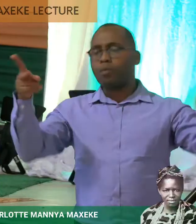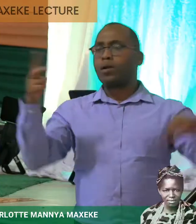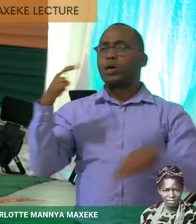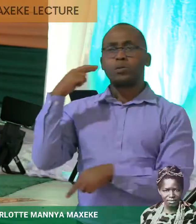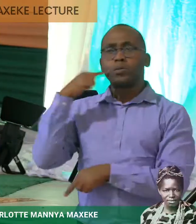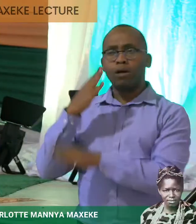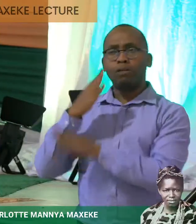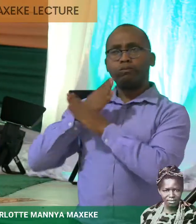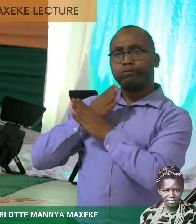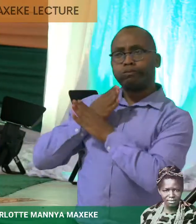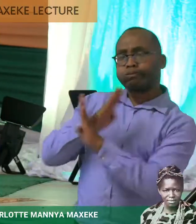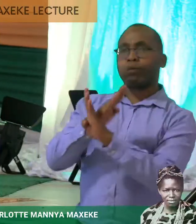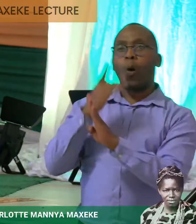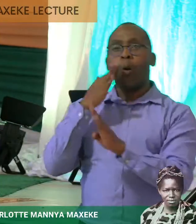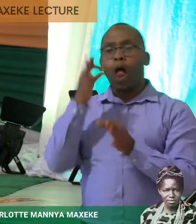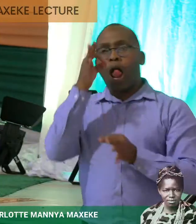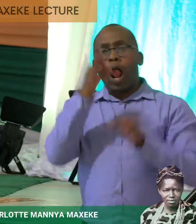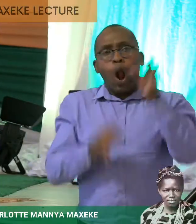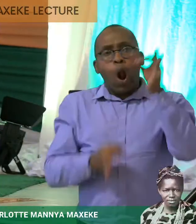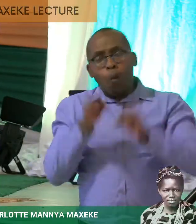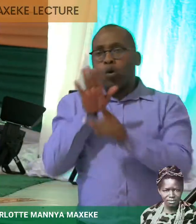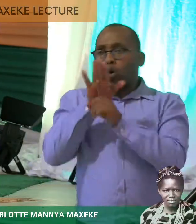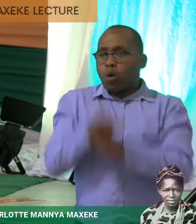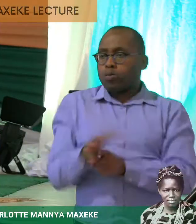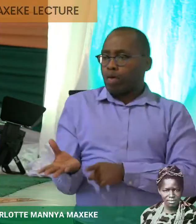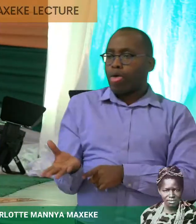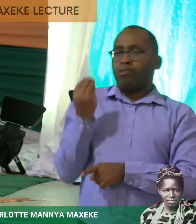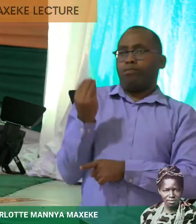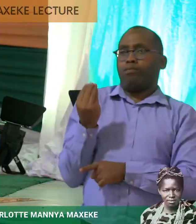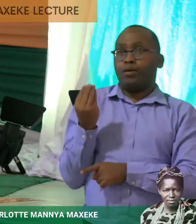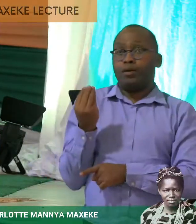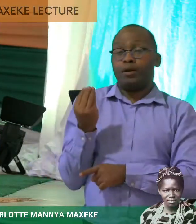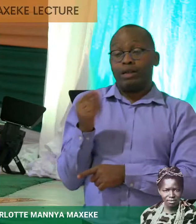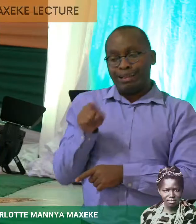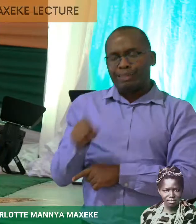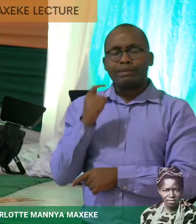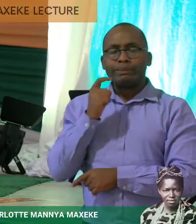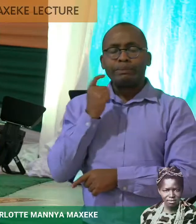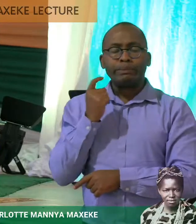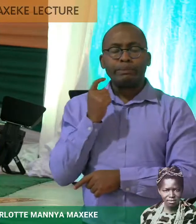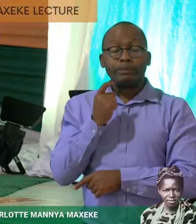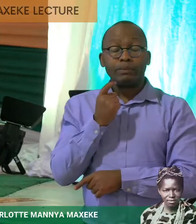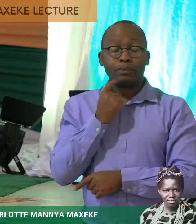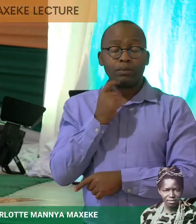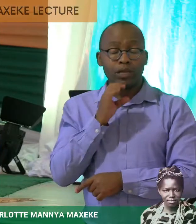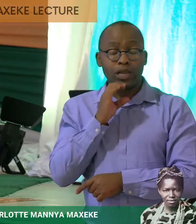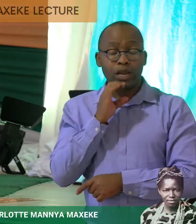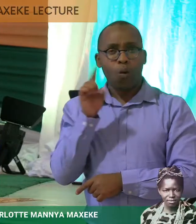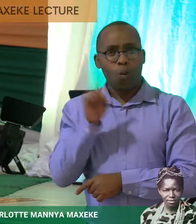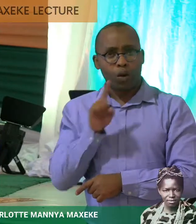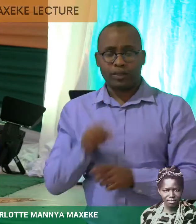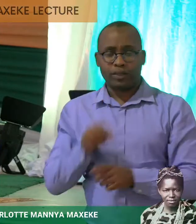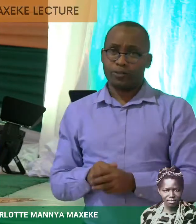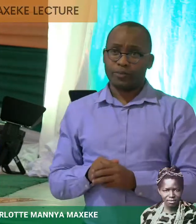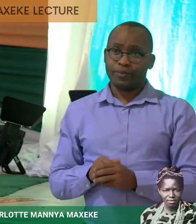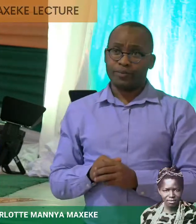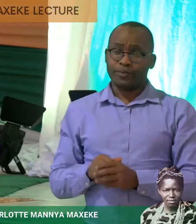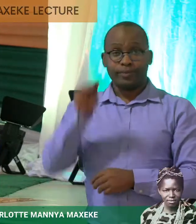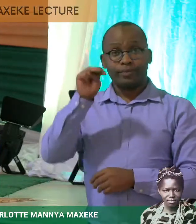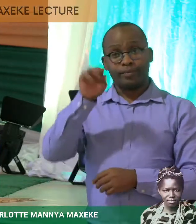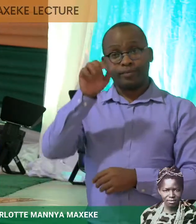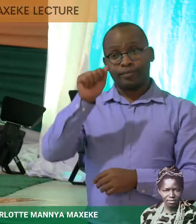zopolitiko ezinogonyamelo. Ngamanye amazwi ke umama Maxeke inkonzo